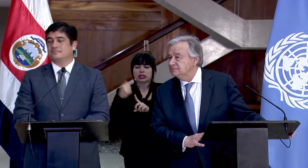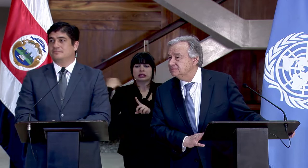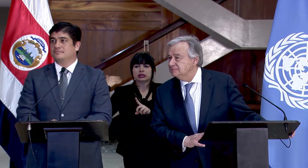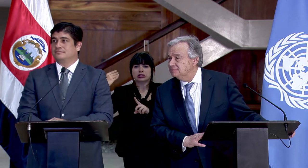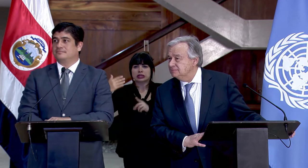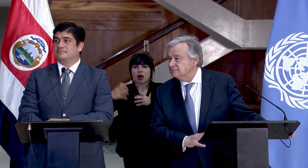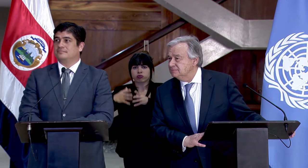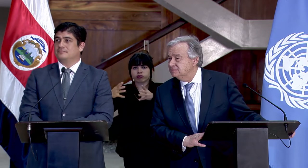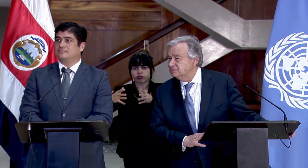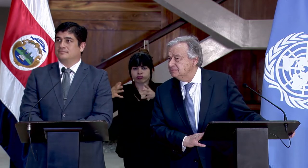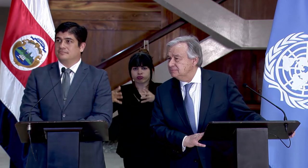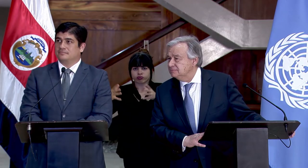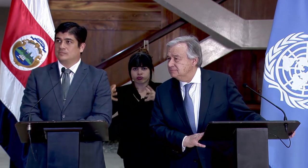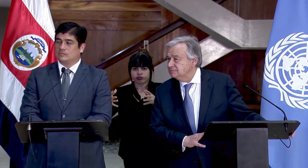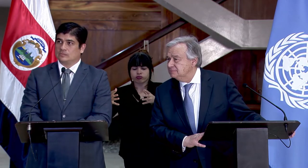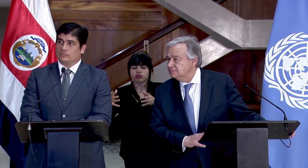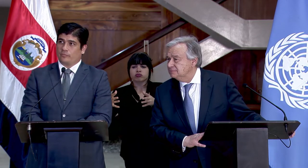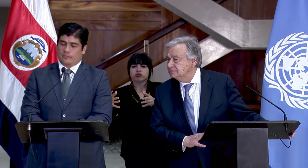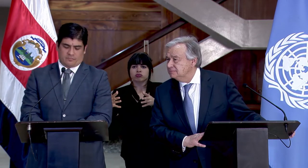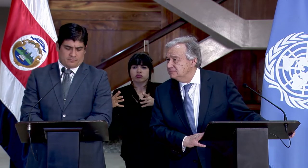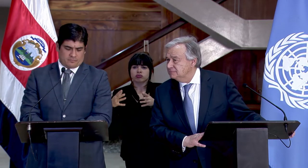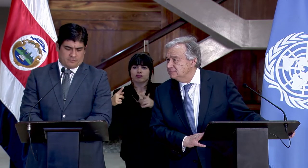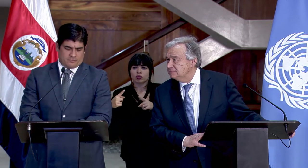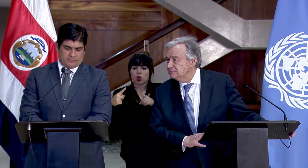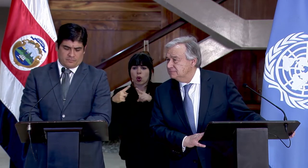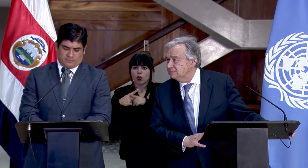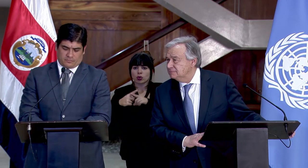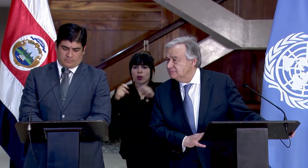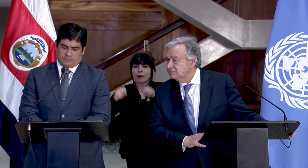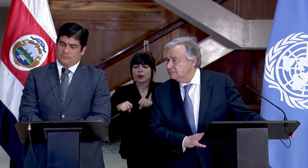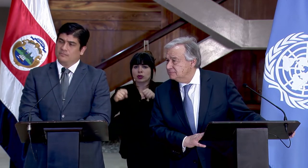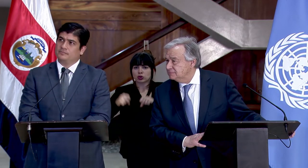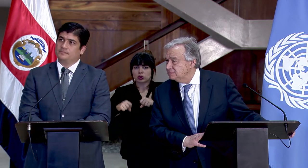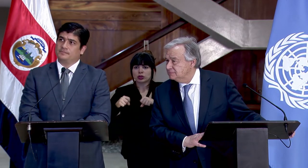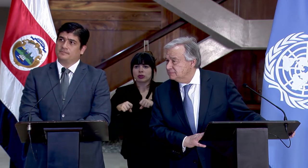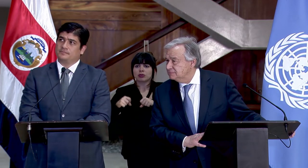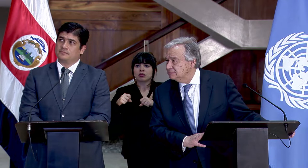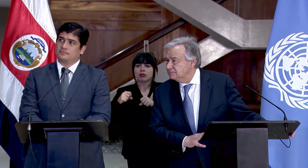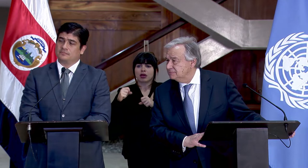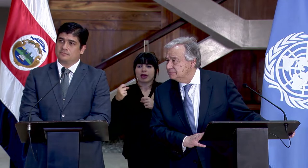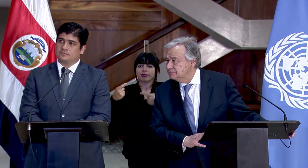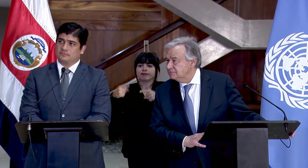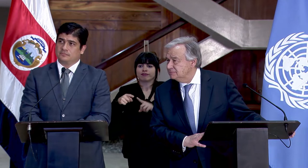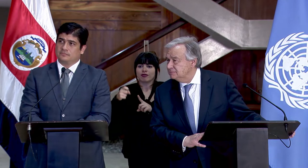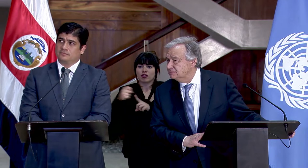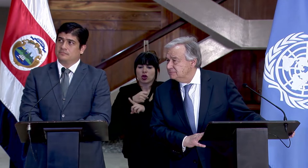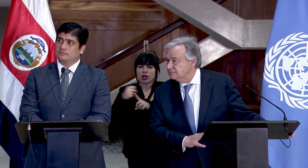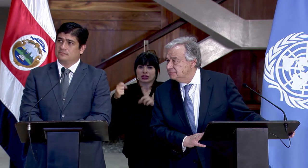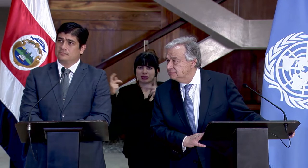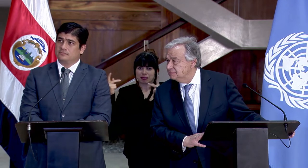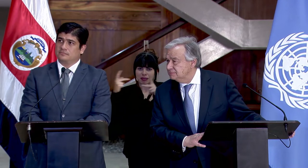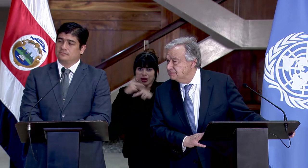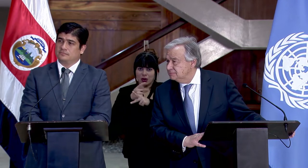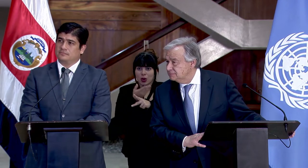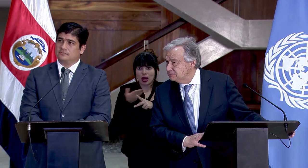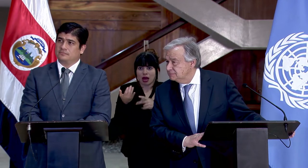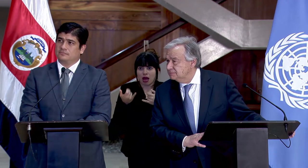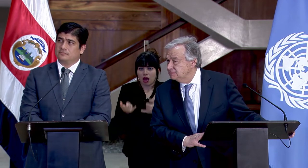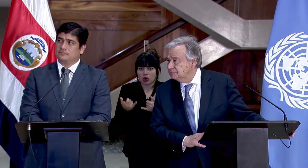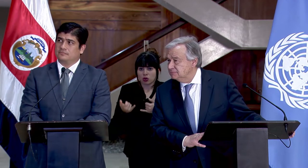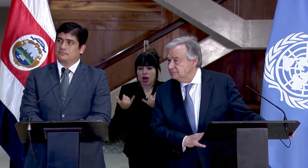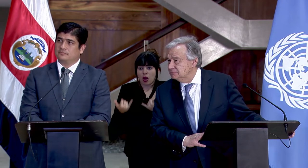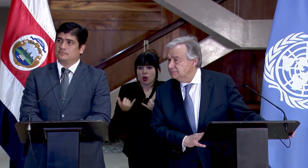Ha venido creciendo. De hecho, el conflicto podría escalar en una situación de violencia aún mayor que la que tenemos hoy día,